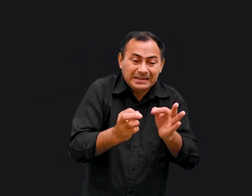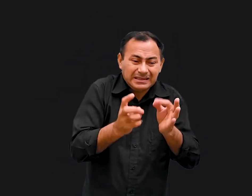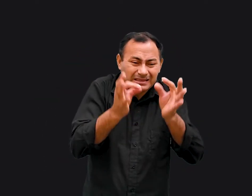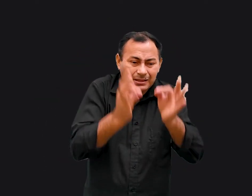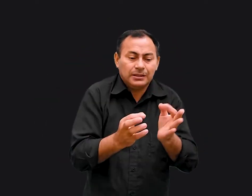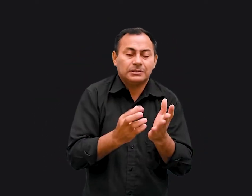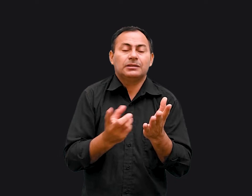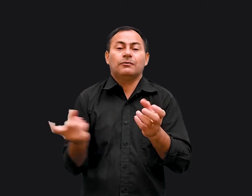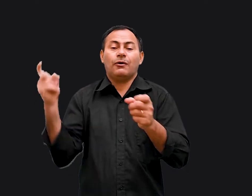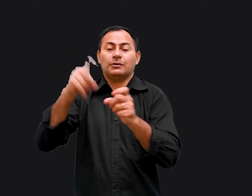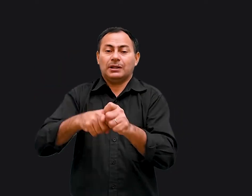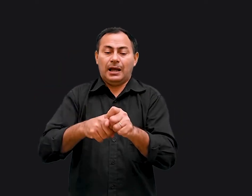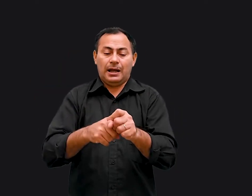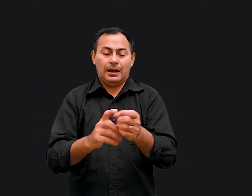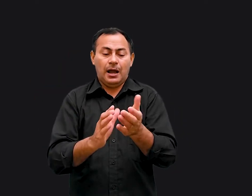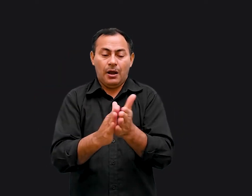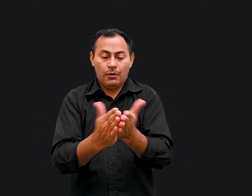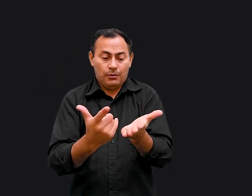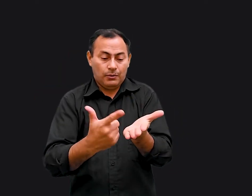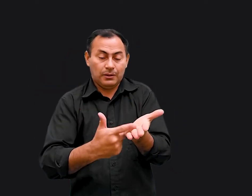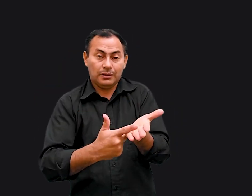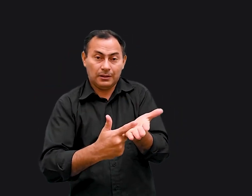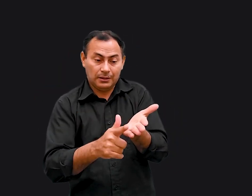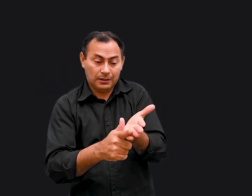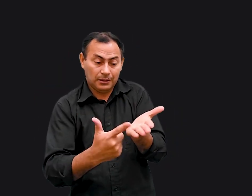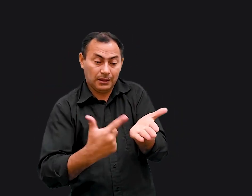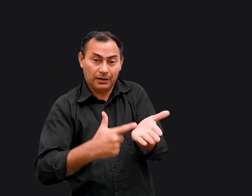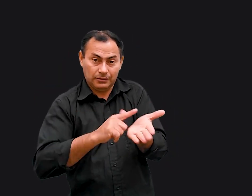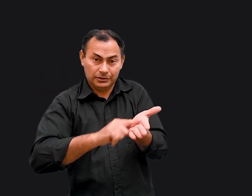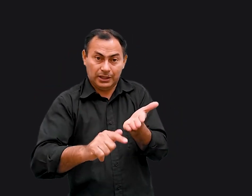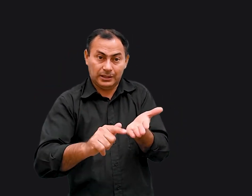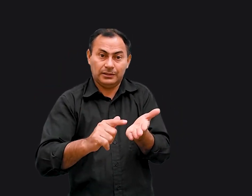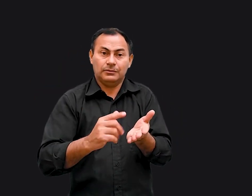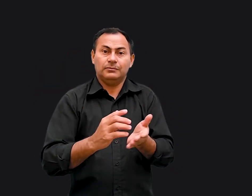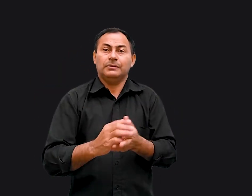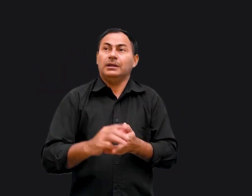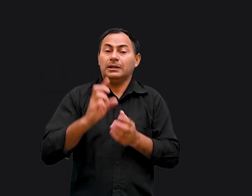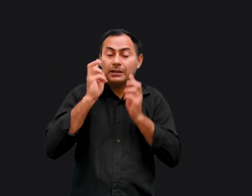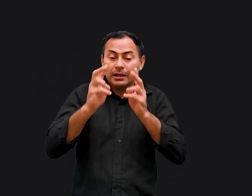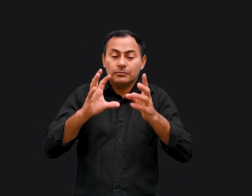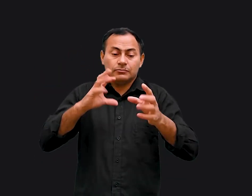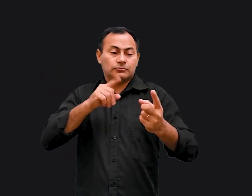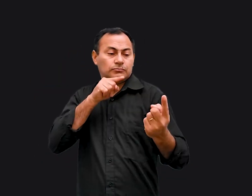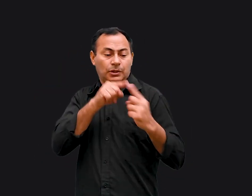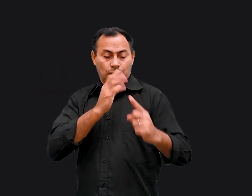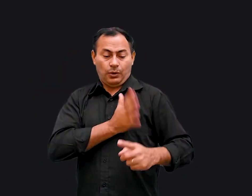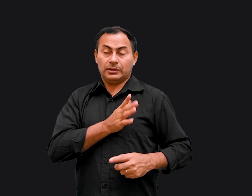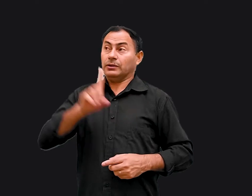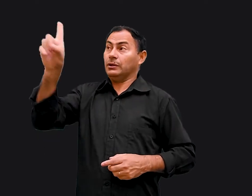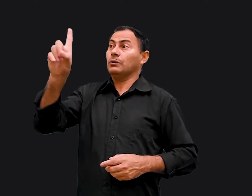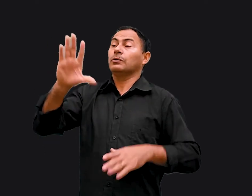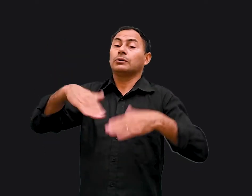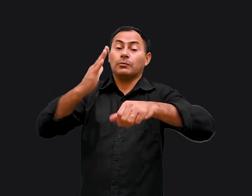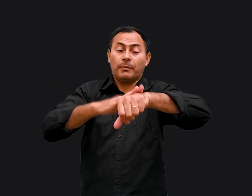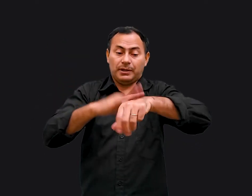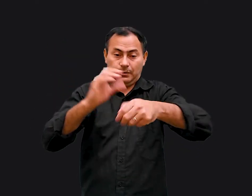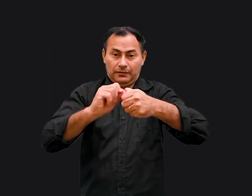voltarmos ao Gênesis e considerarmos a intenção e o propósito no coração de Deus quando Ele nos criou.